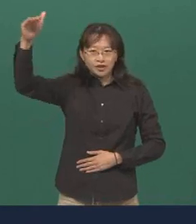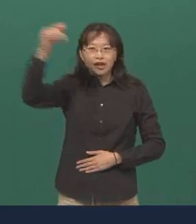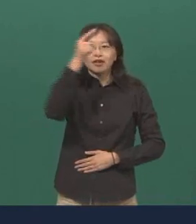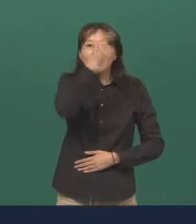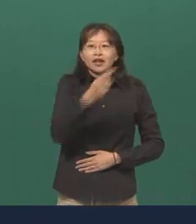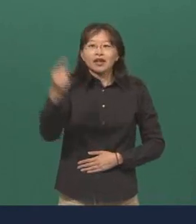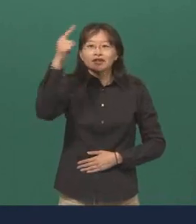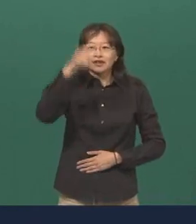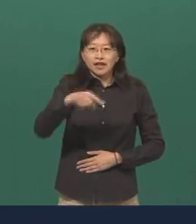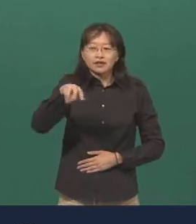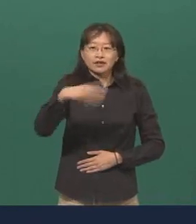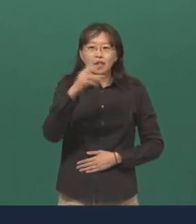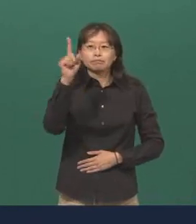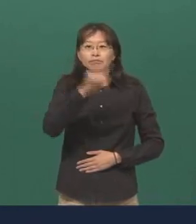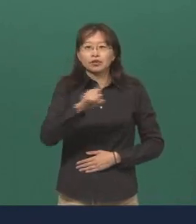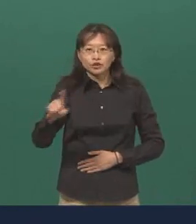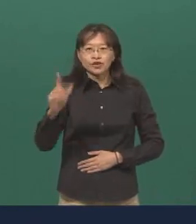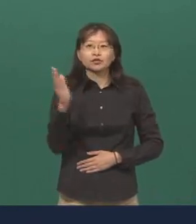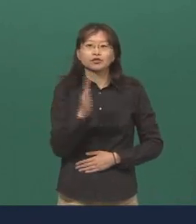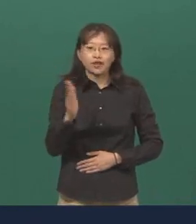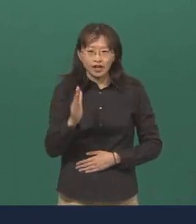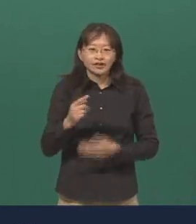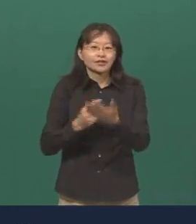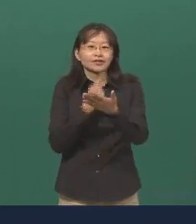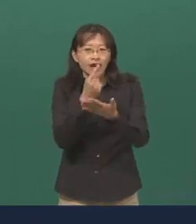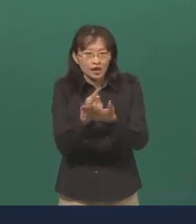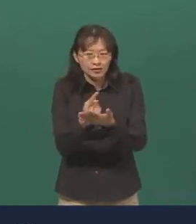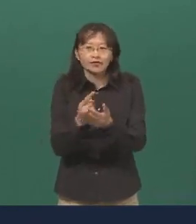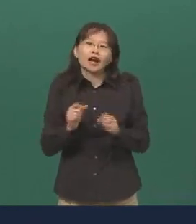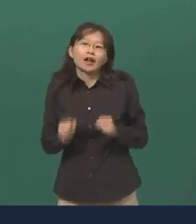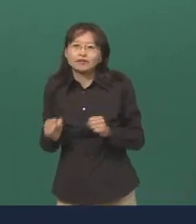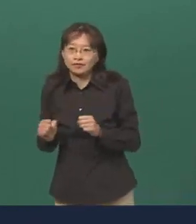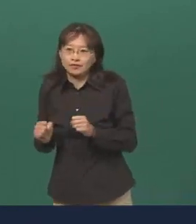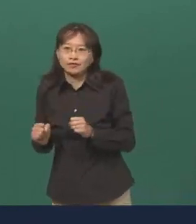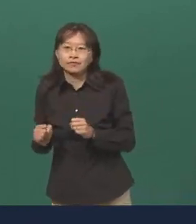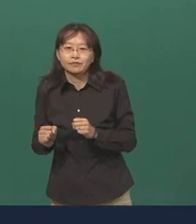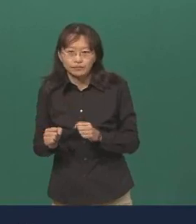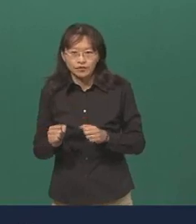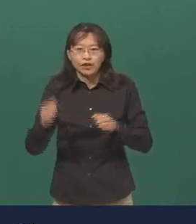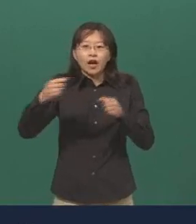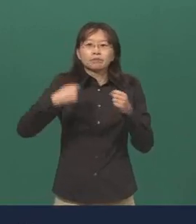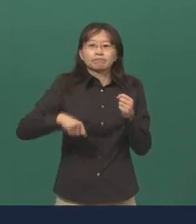わせておよそ1300人が参加しました。